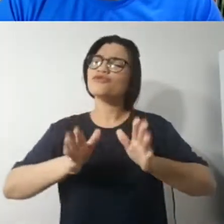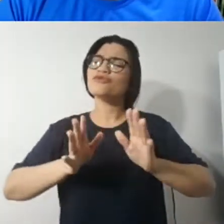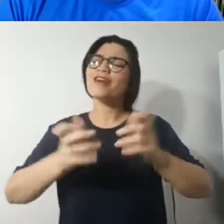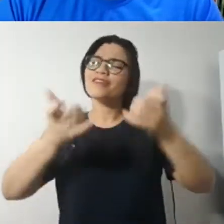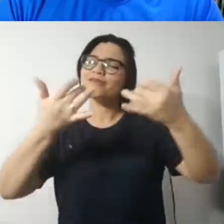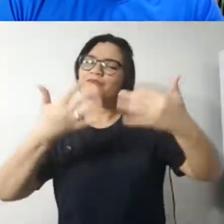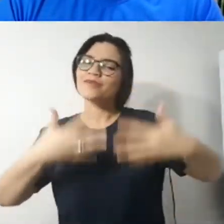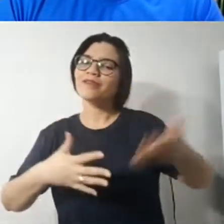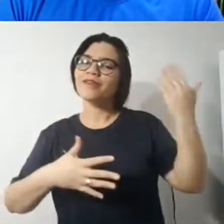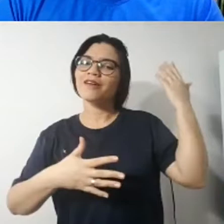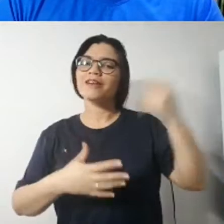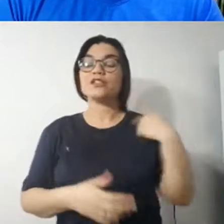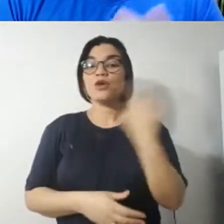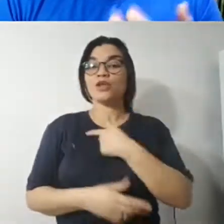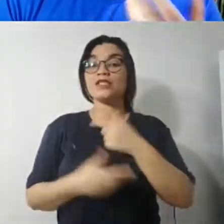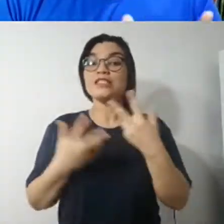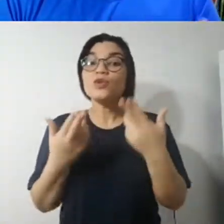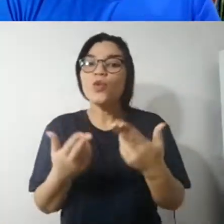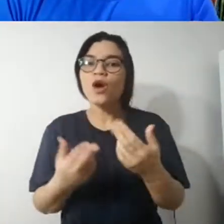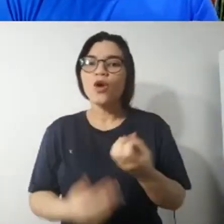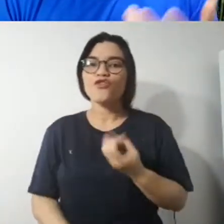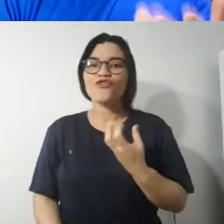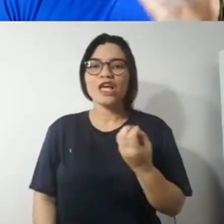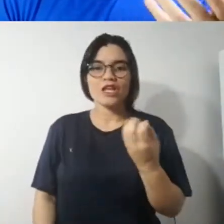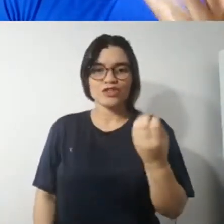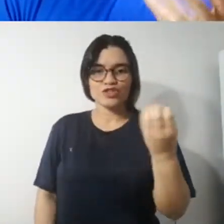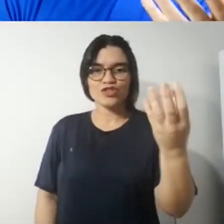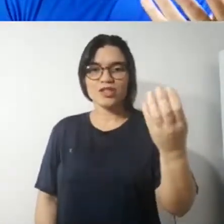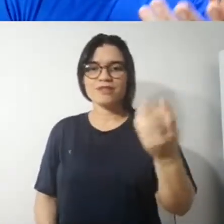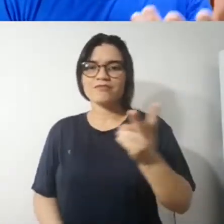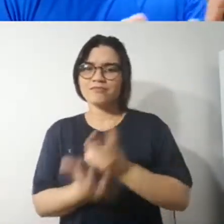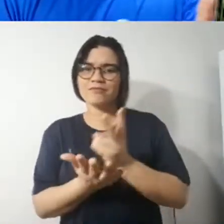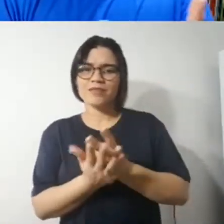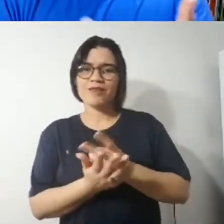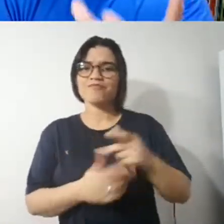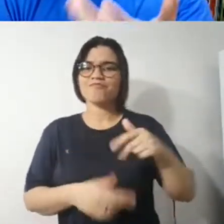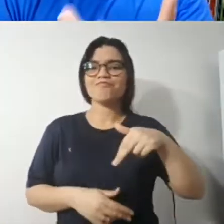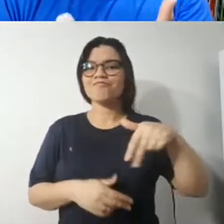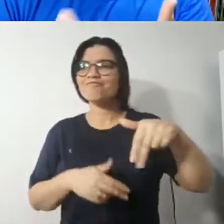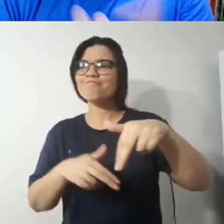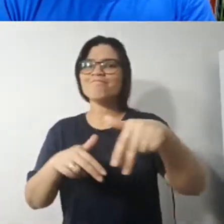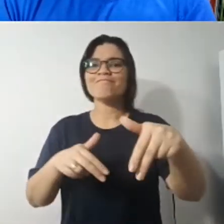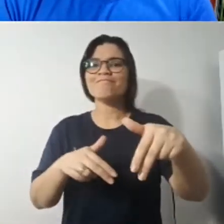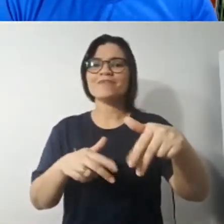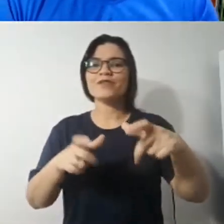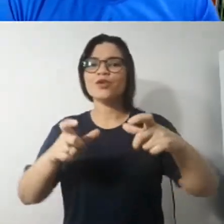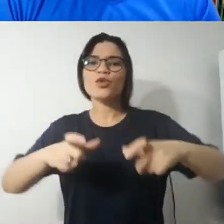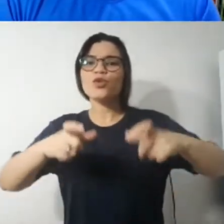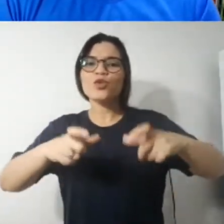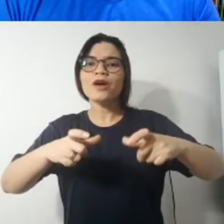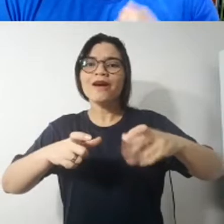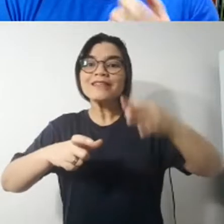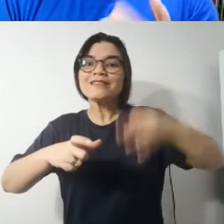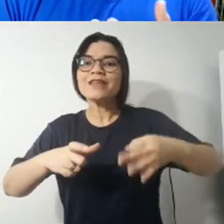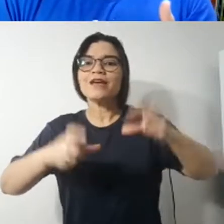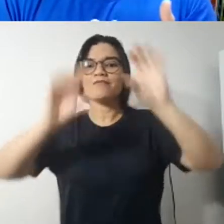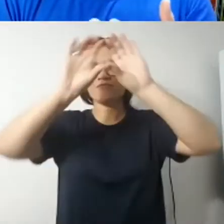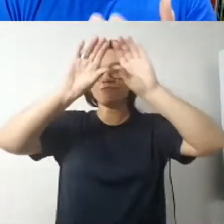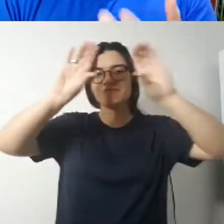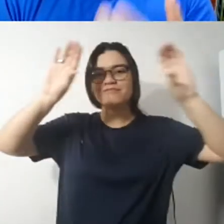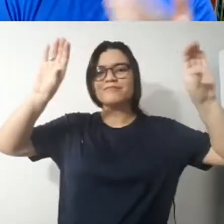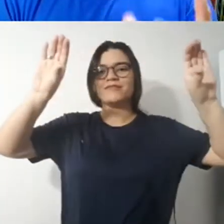que são chamados para testemunhar a respeito do nosso Pai Celestial e